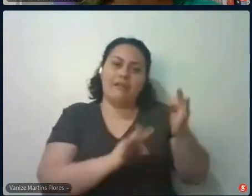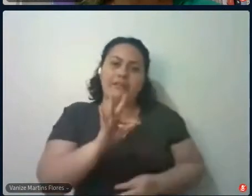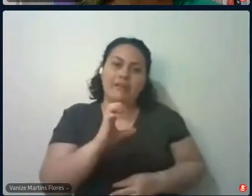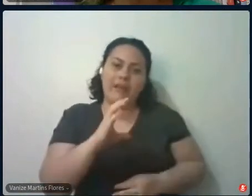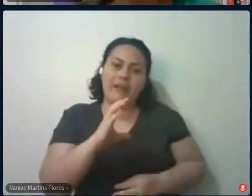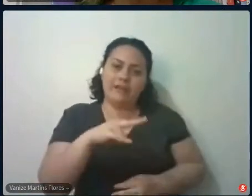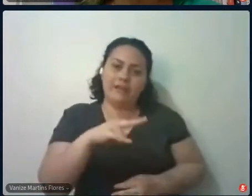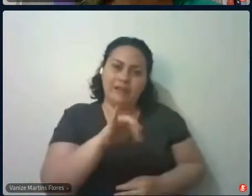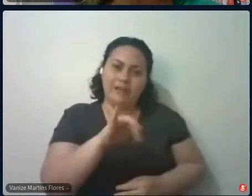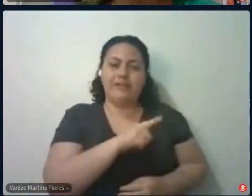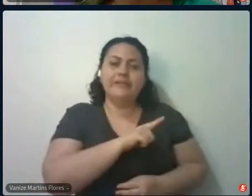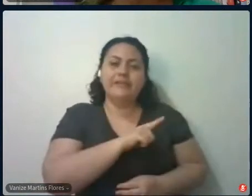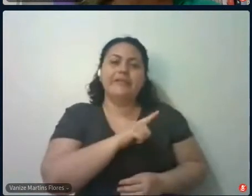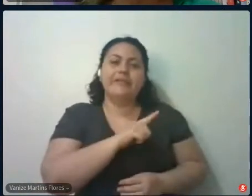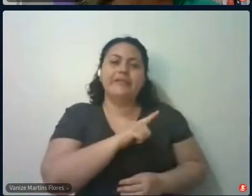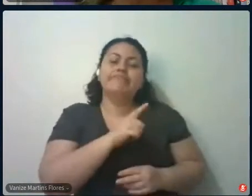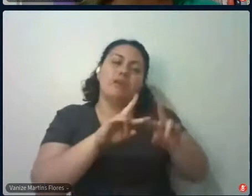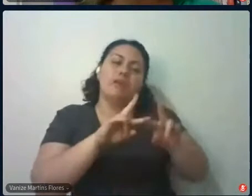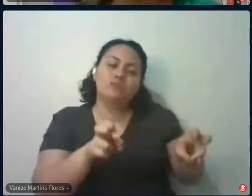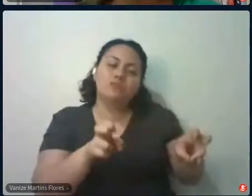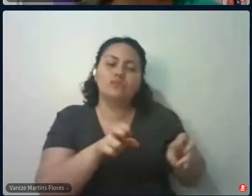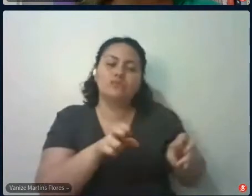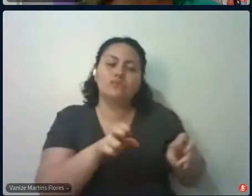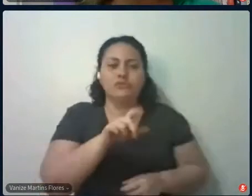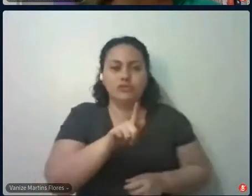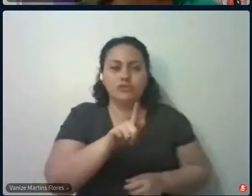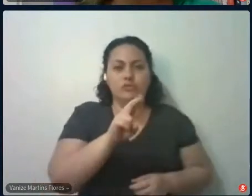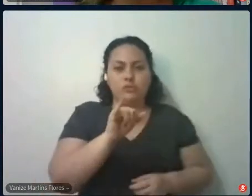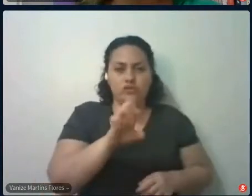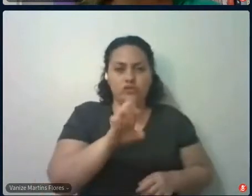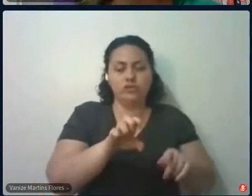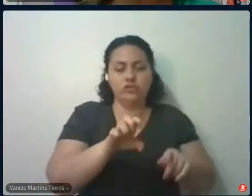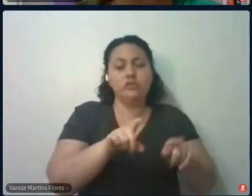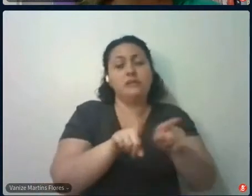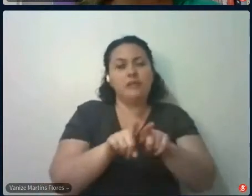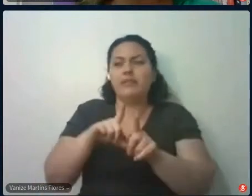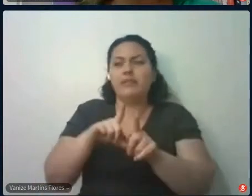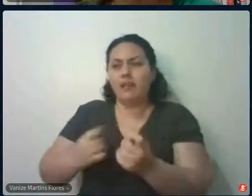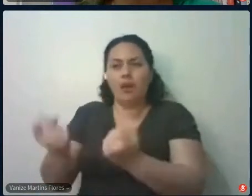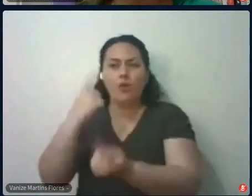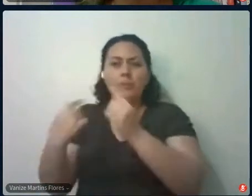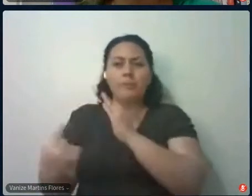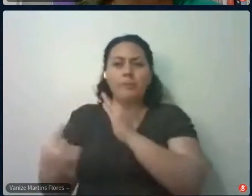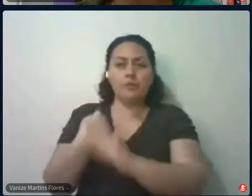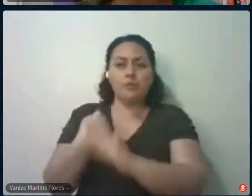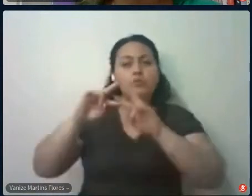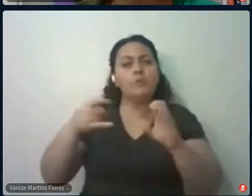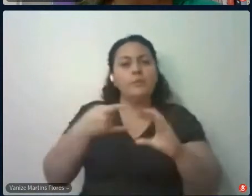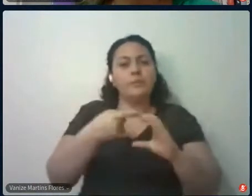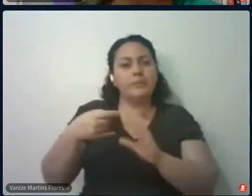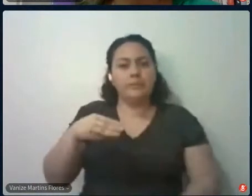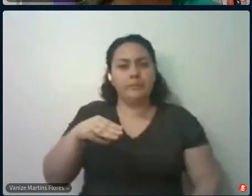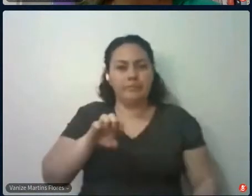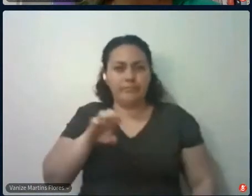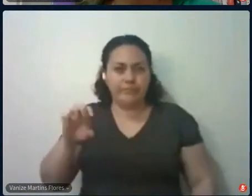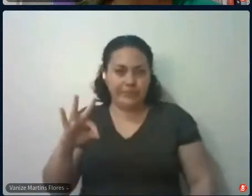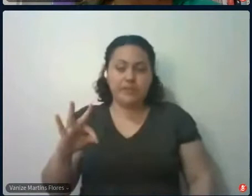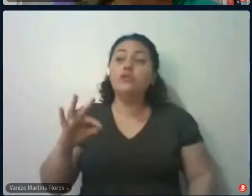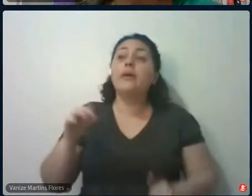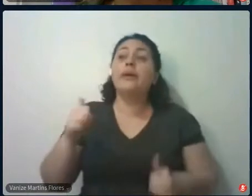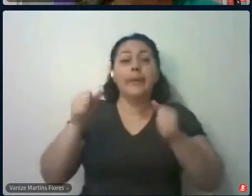outras, tinha alguns alunos agora perguntando sobre a Meet, né? O Meet a gente poderia usar, mas a gente teria uma limitação de 150